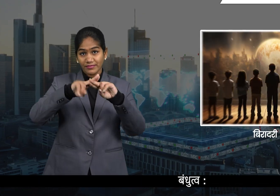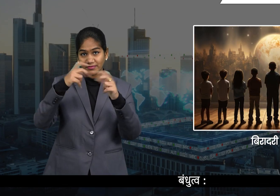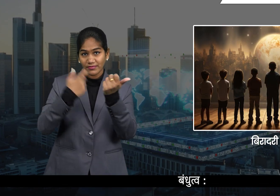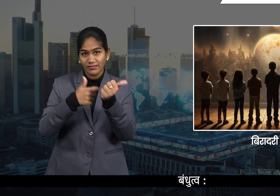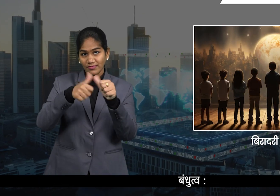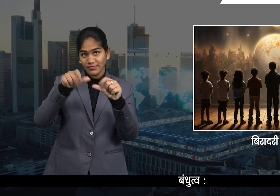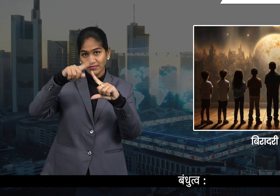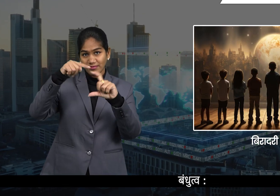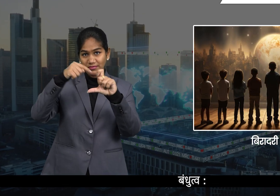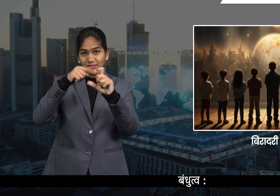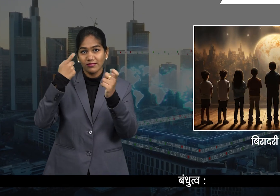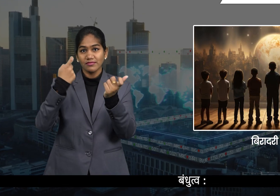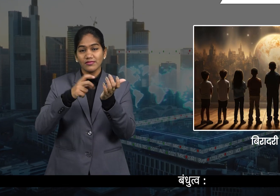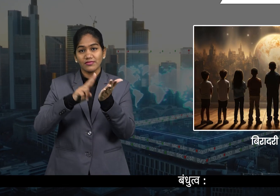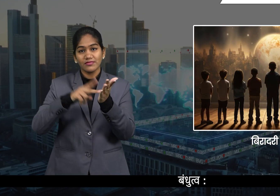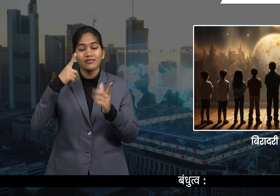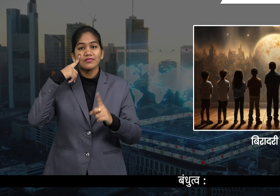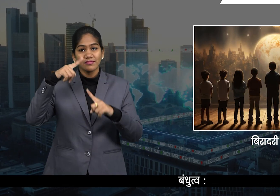बंधुत्व,